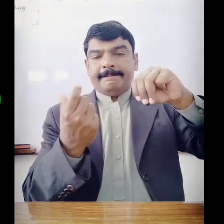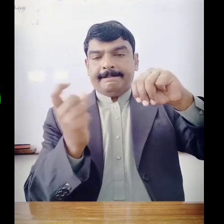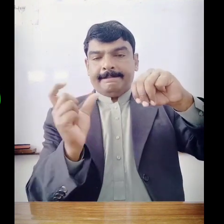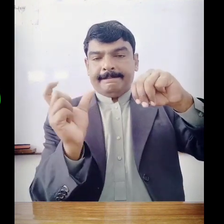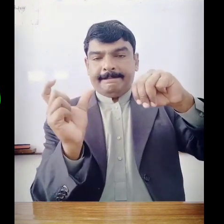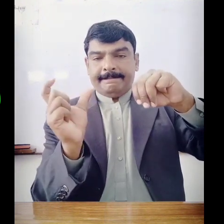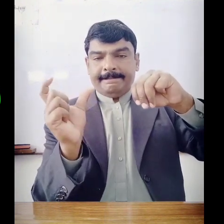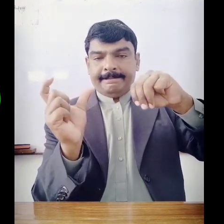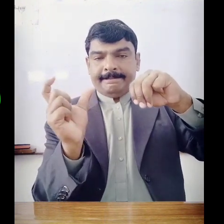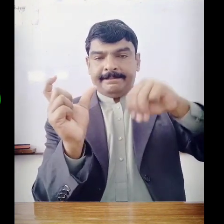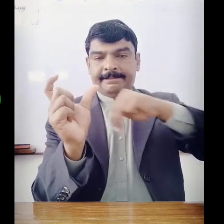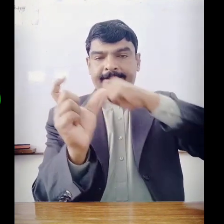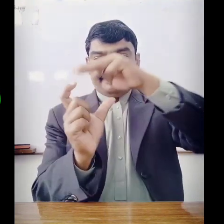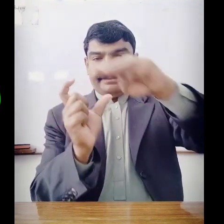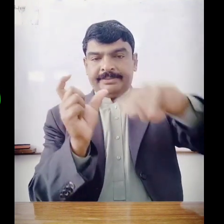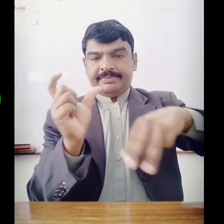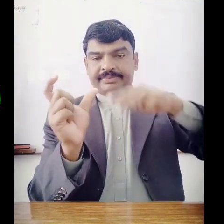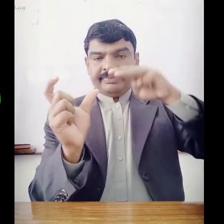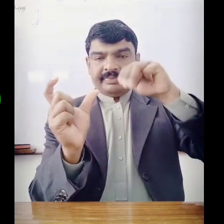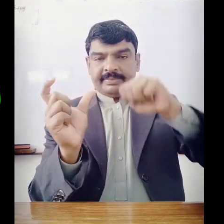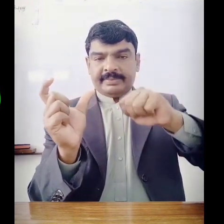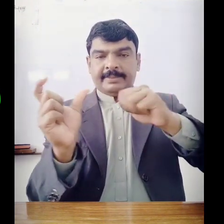मुहर्रम,